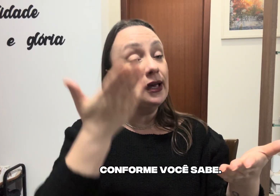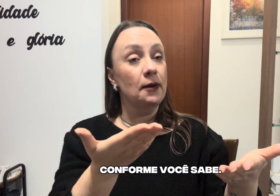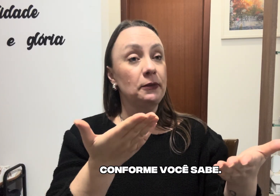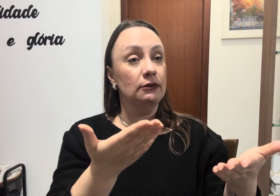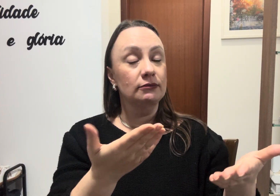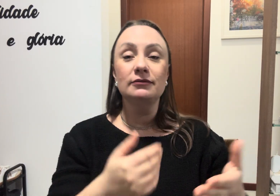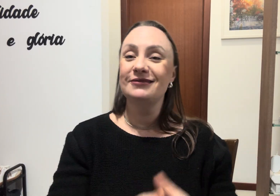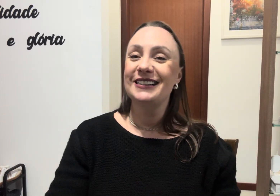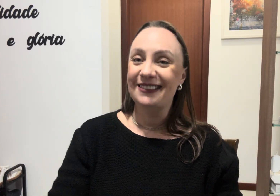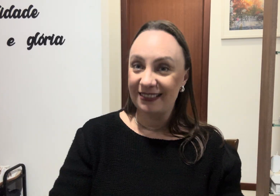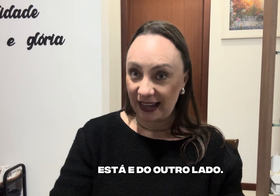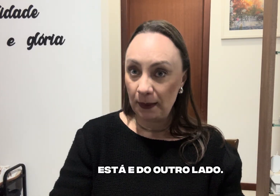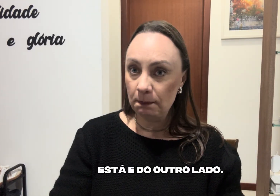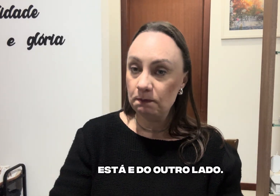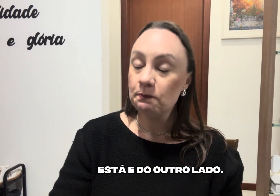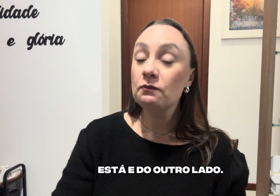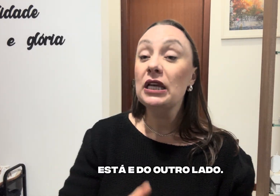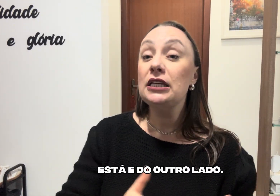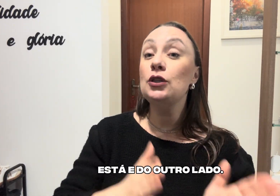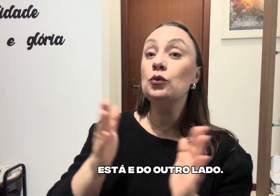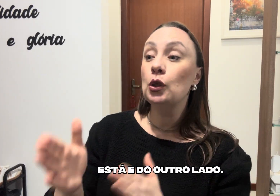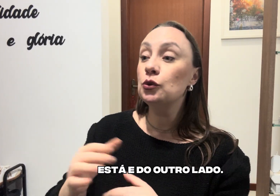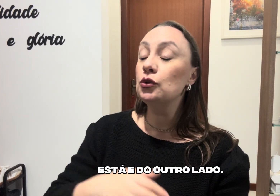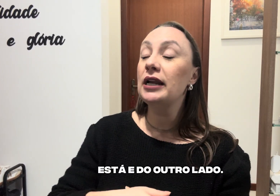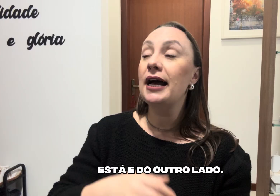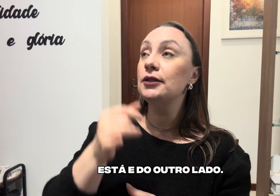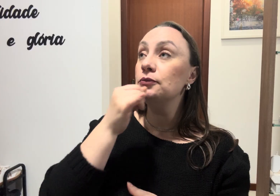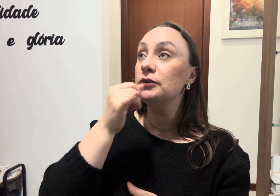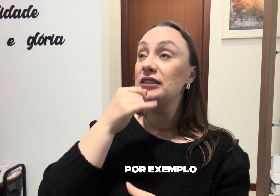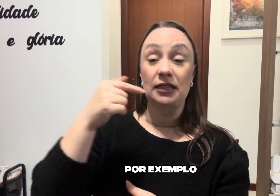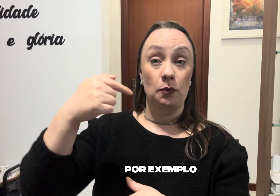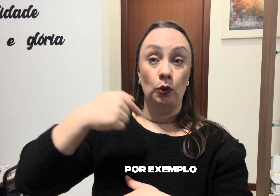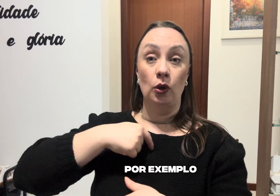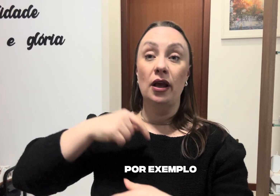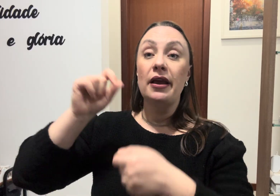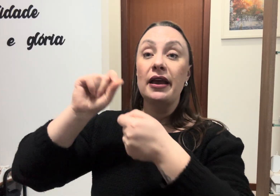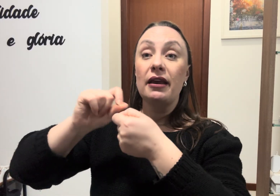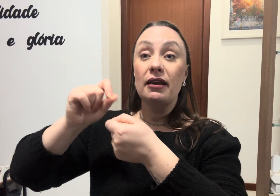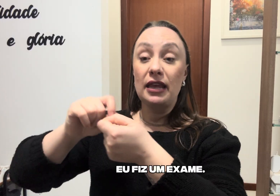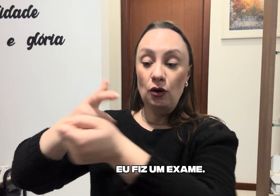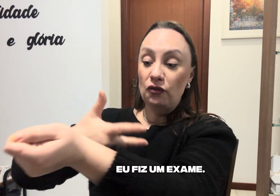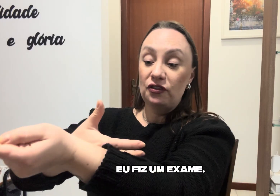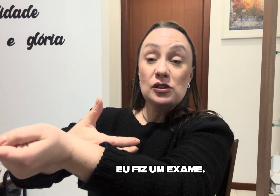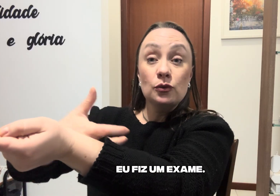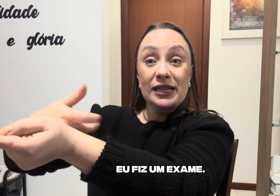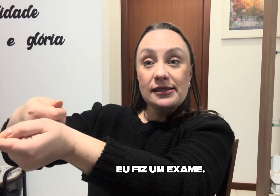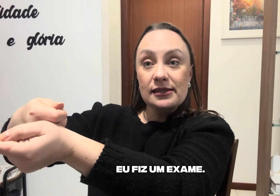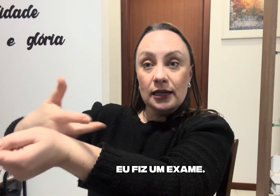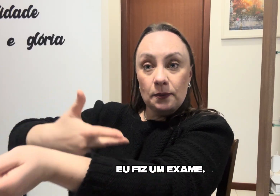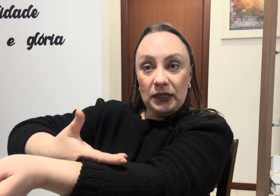sabe, tá? E do outro lado, por exemplo, eu fiz um exame